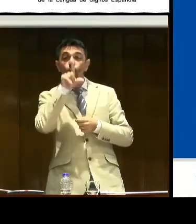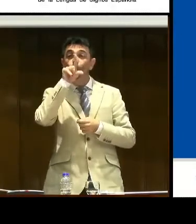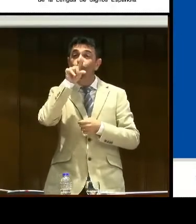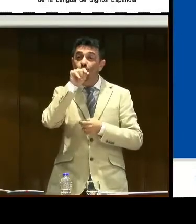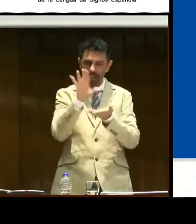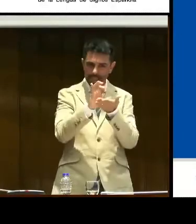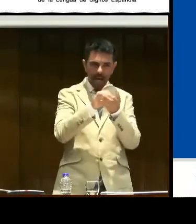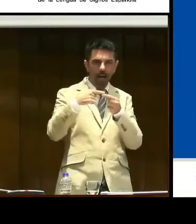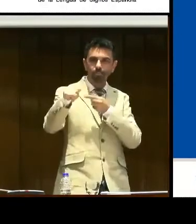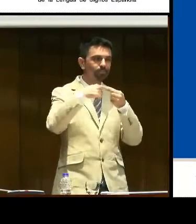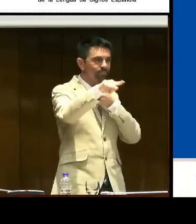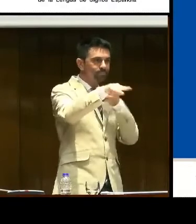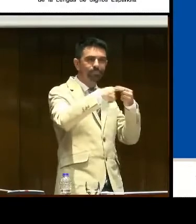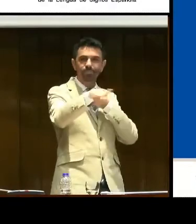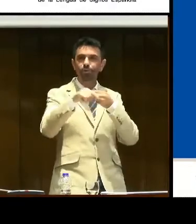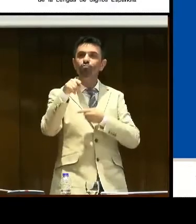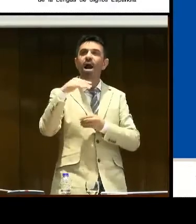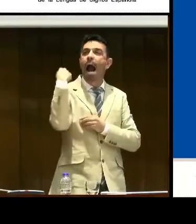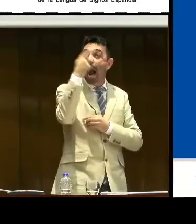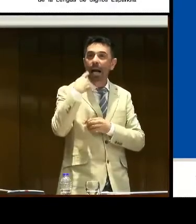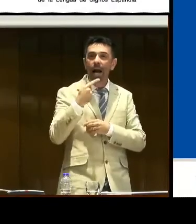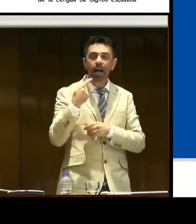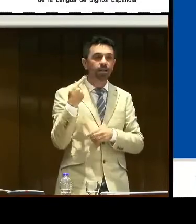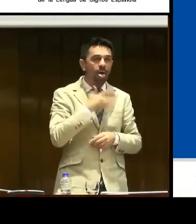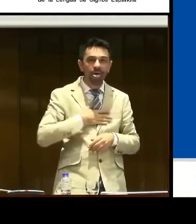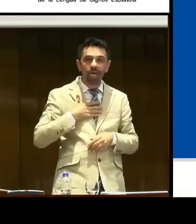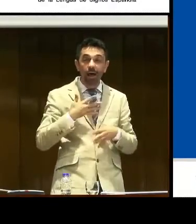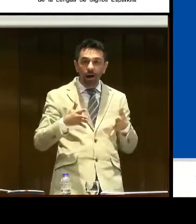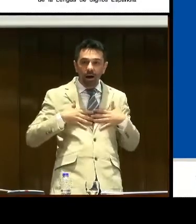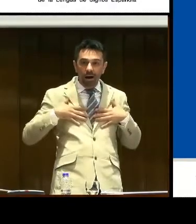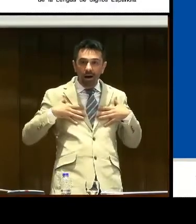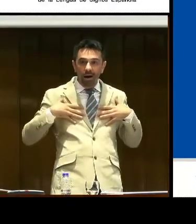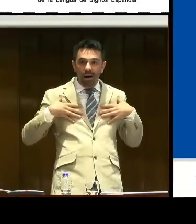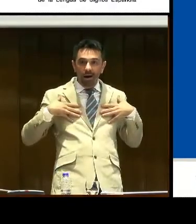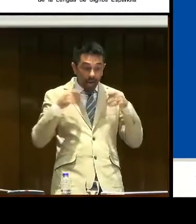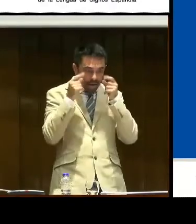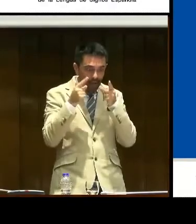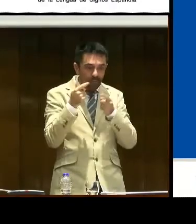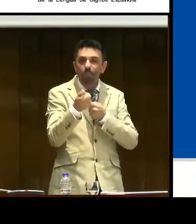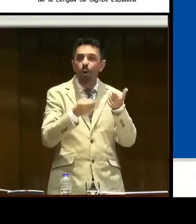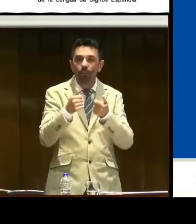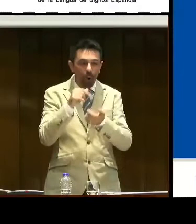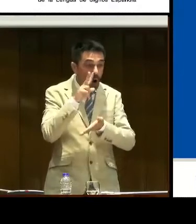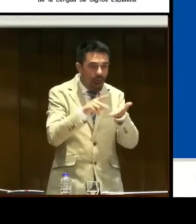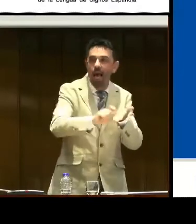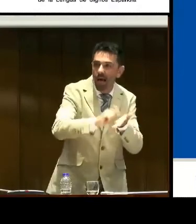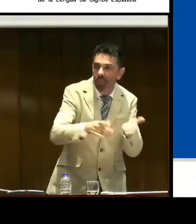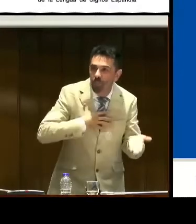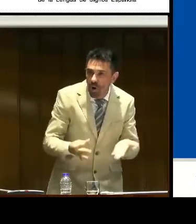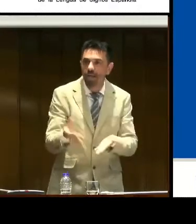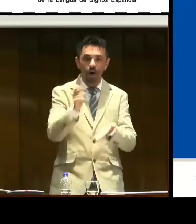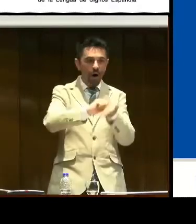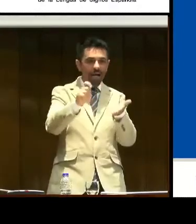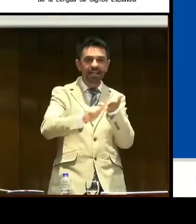otros. Sus caras de goce cuando poco a poco leen o escriben, tomando